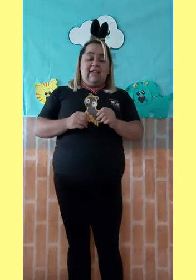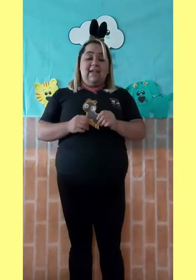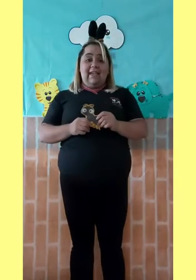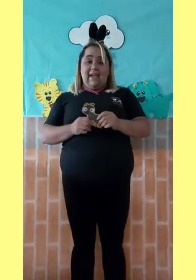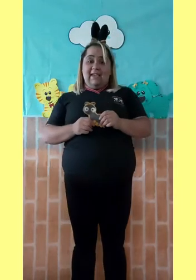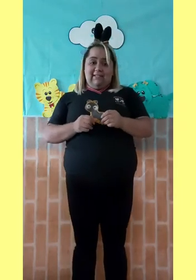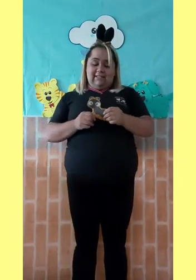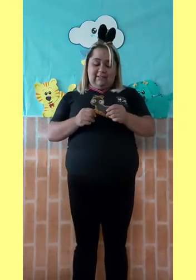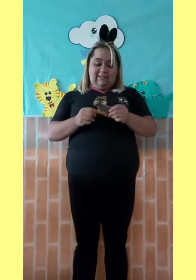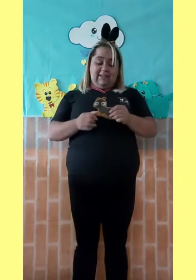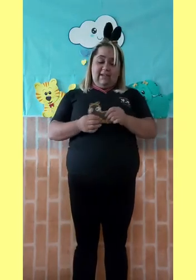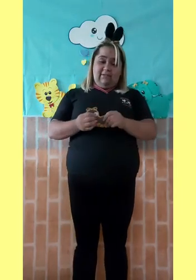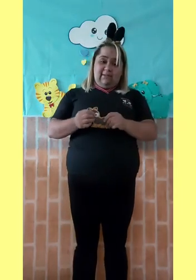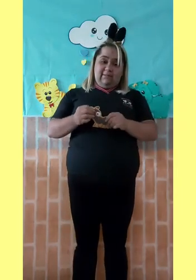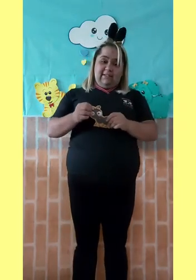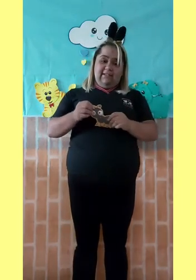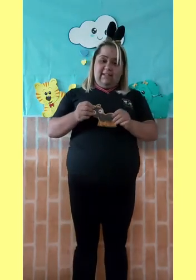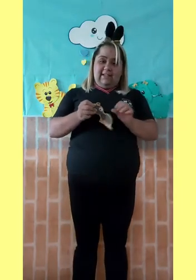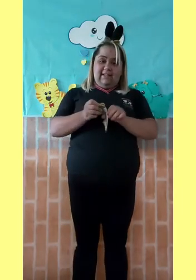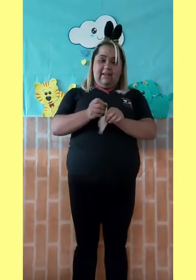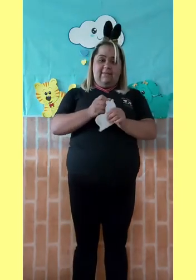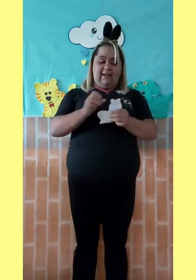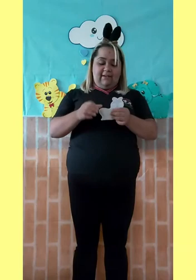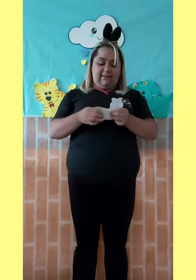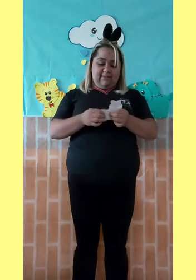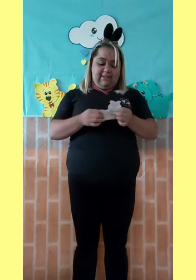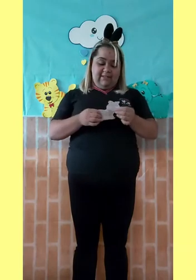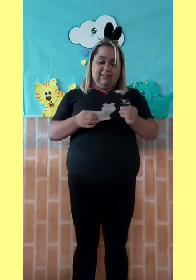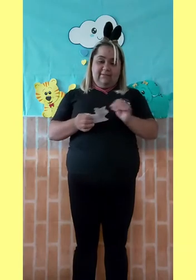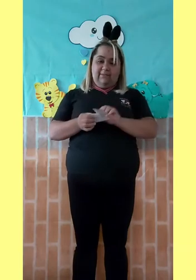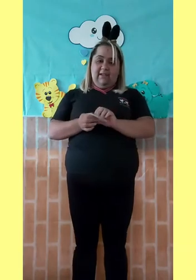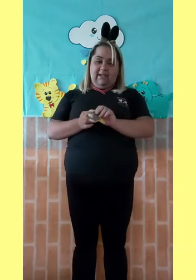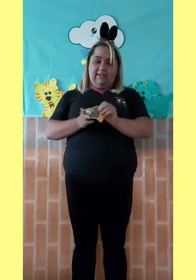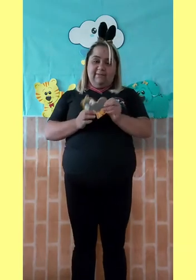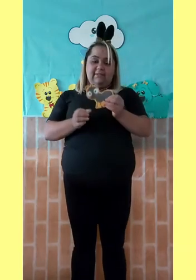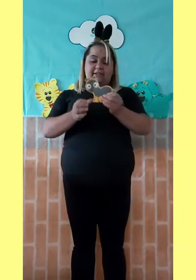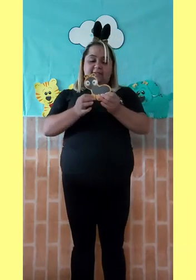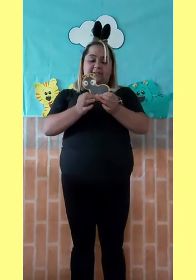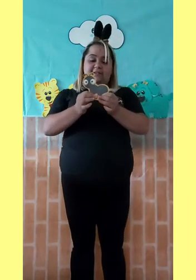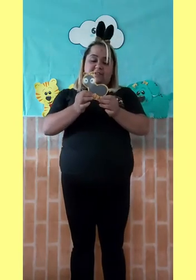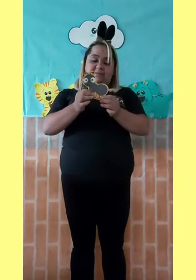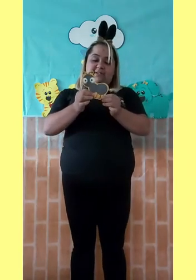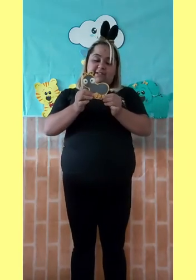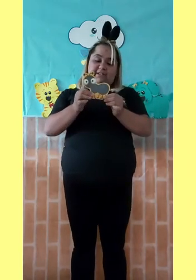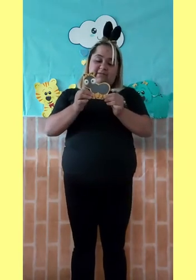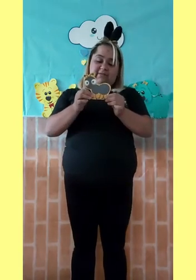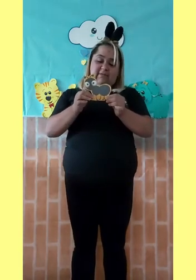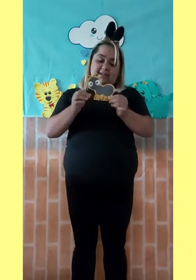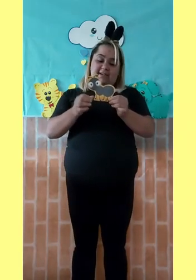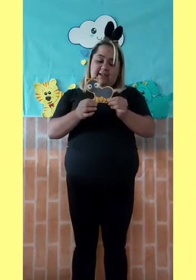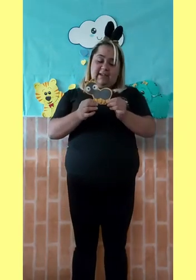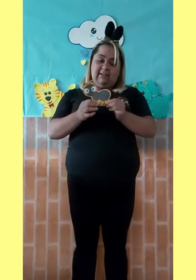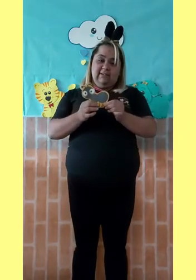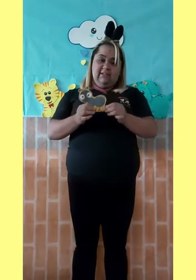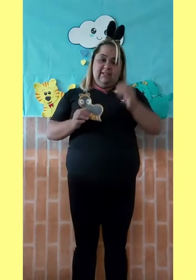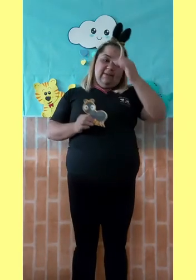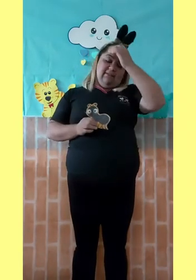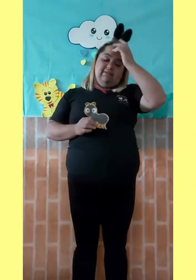E aí, vocês gostaram da musiquinha? Lembraram da musiquinha da formiga? Olha que bonitinha a formiga é! Espero que